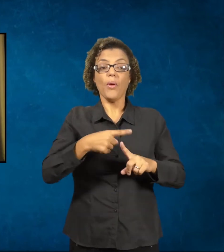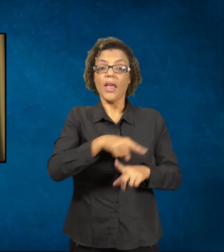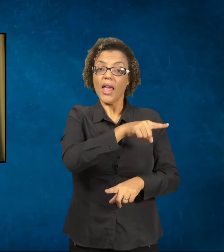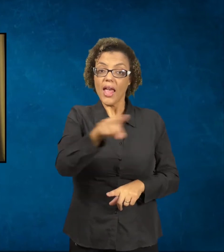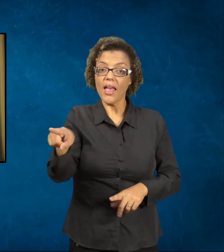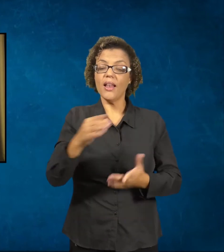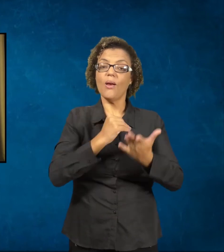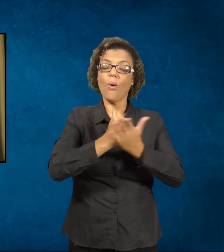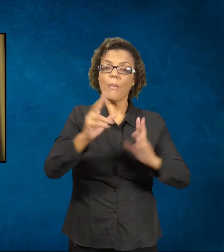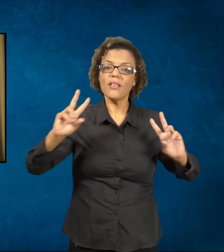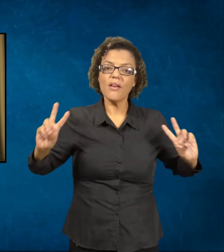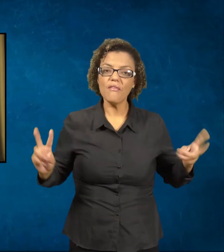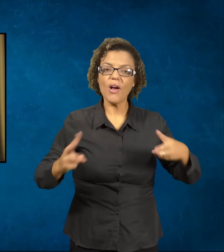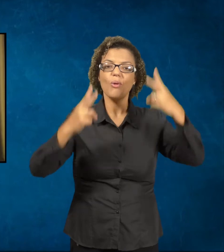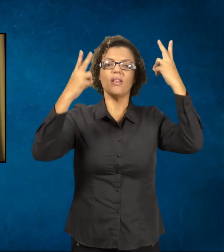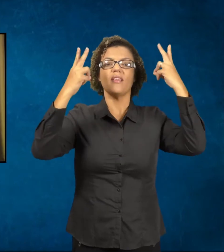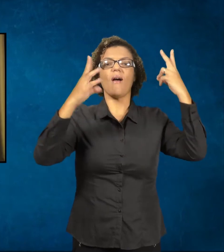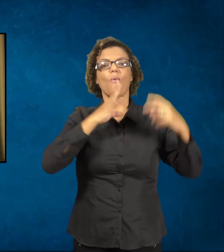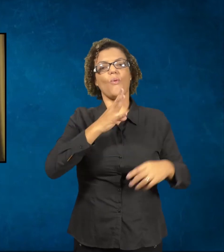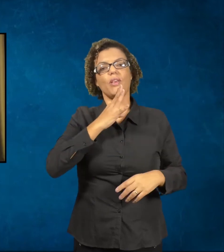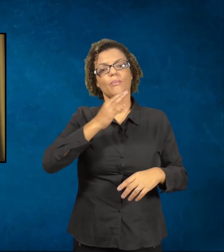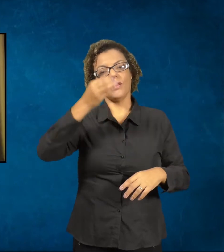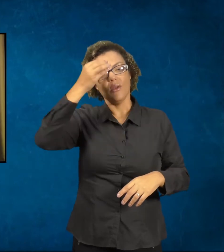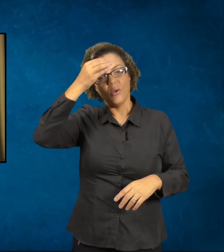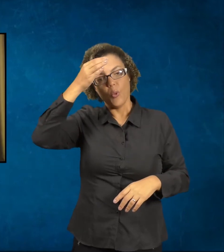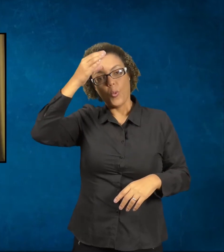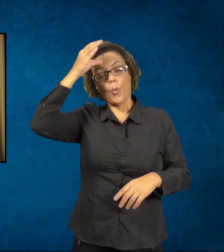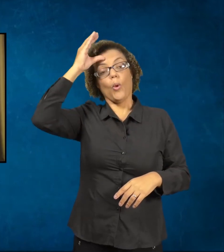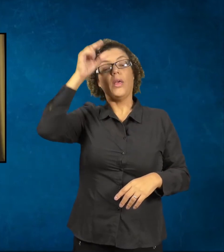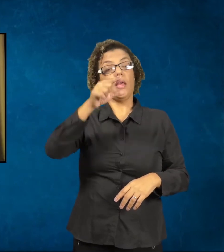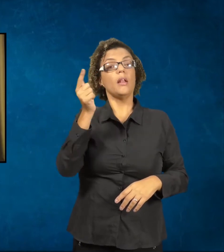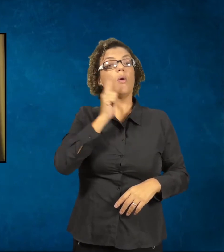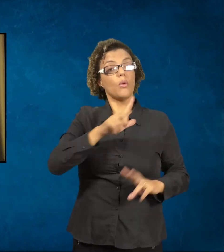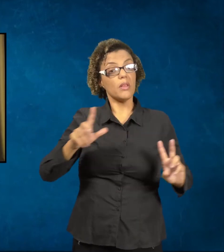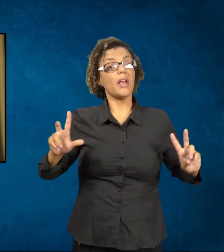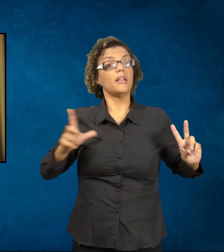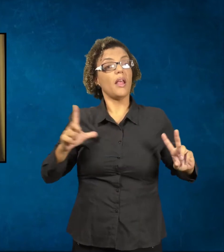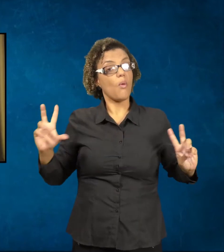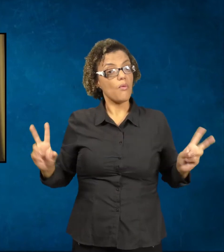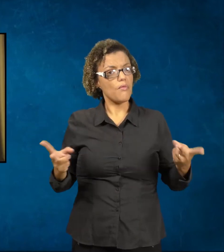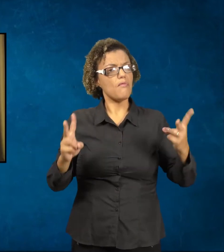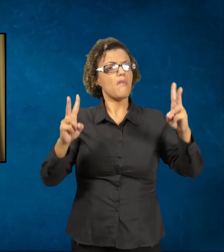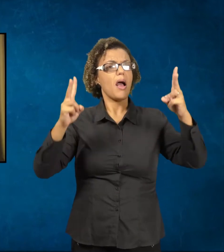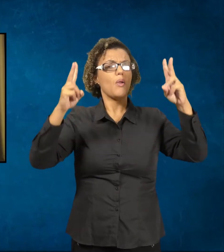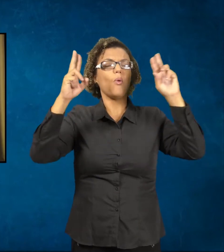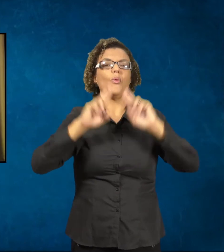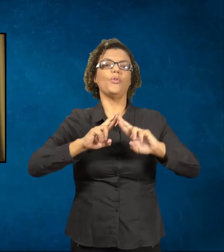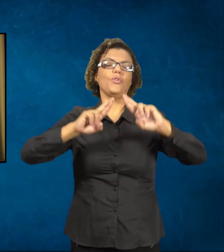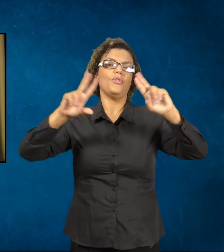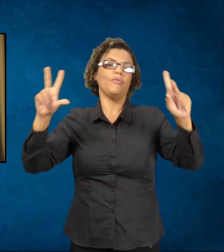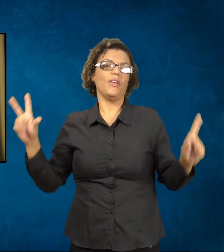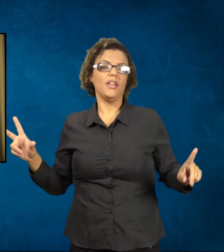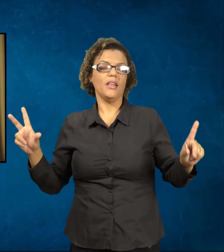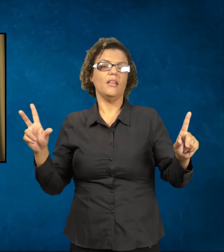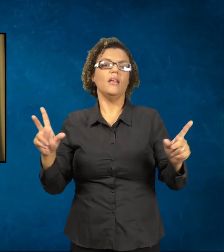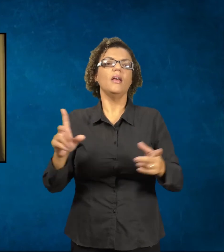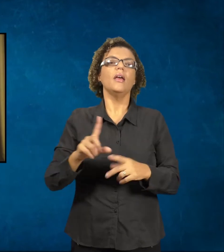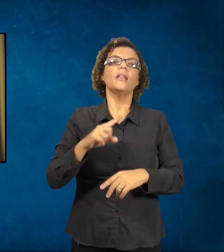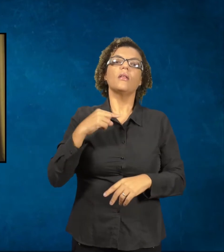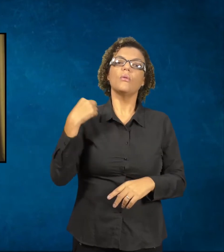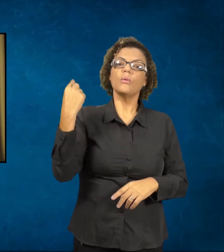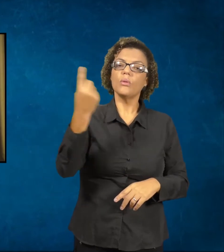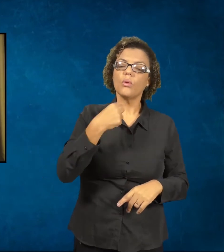um único jovem, um único ser humano é dotado de um valor excepcional. Então não gere expectativas, mas ao